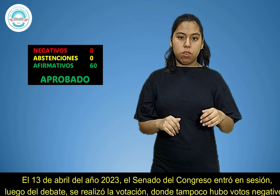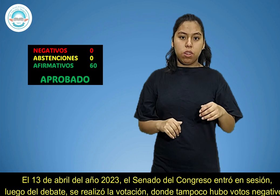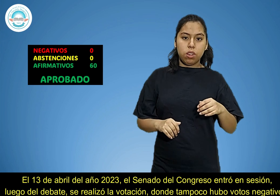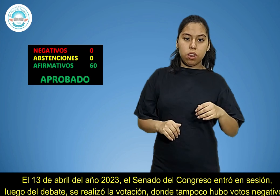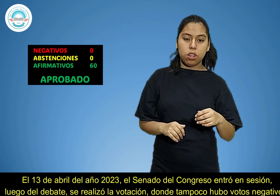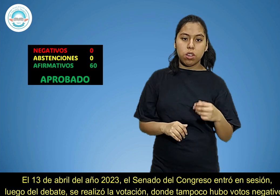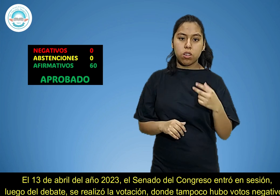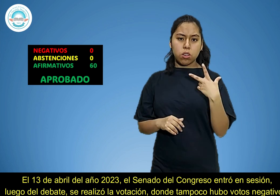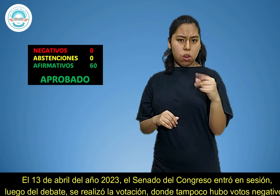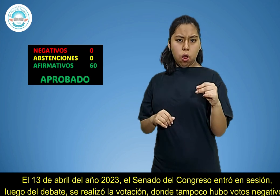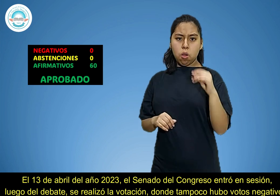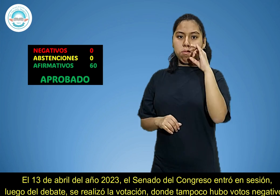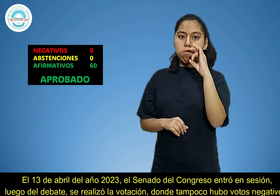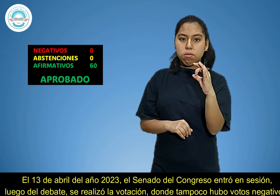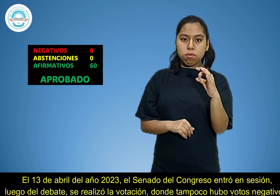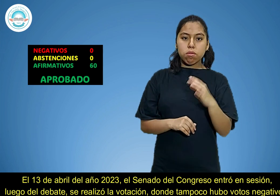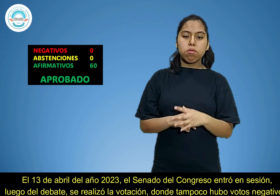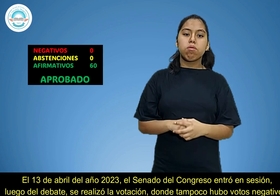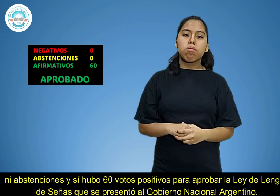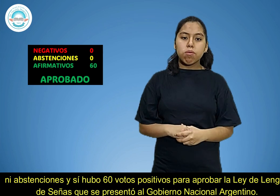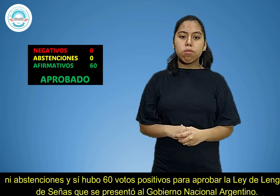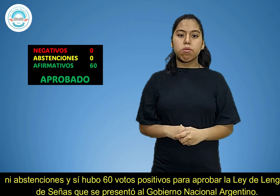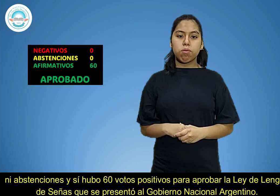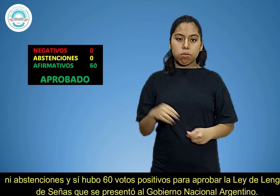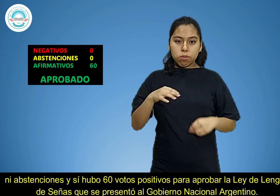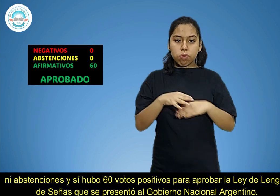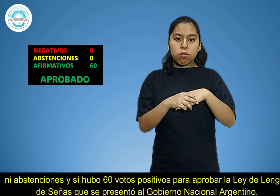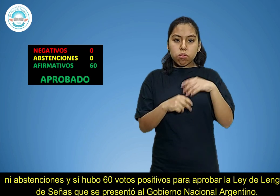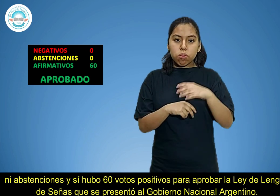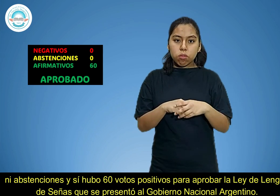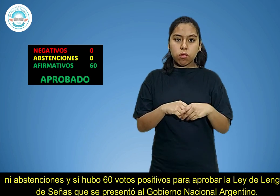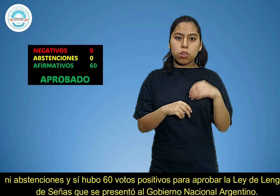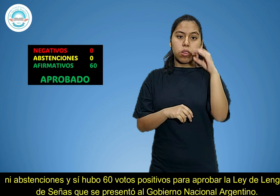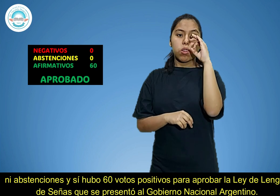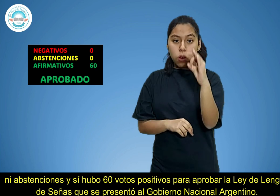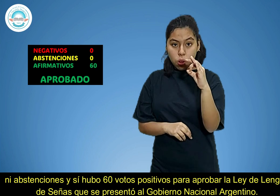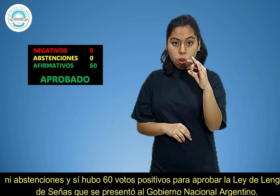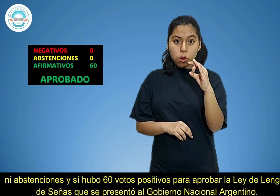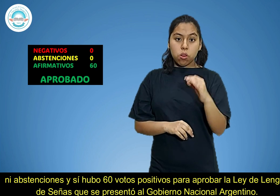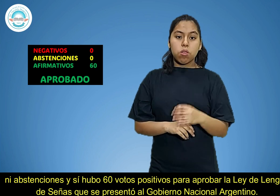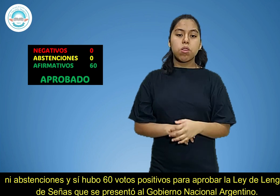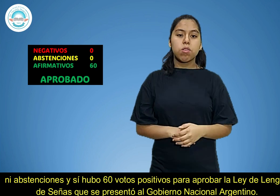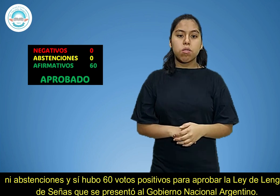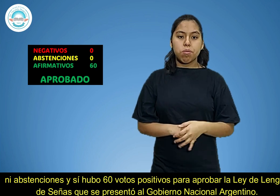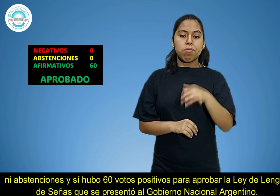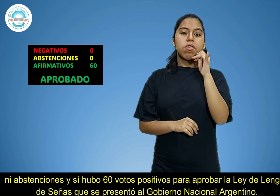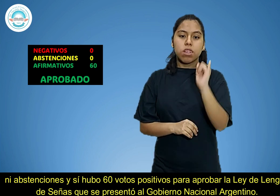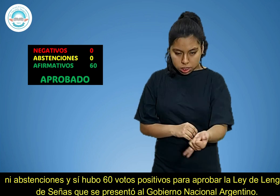donde tampoco hubo votos negativos, ni abstenciones. Y sí